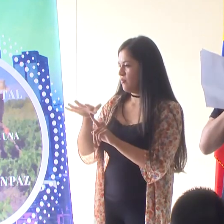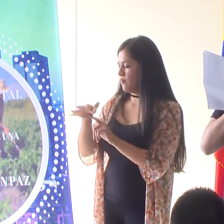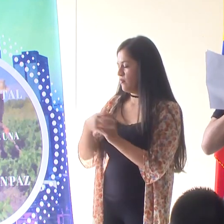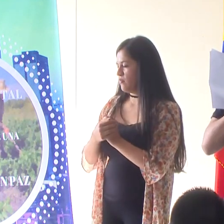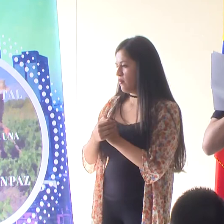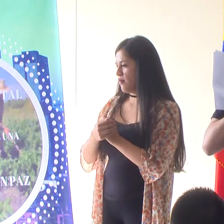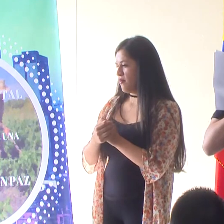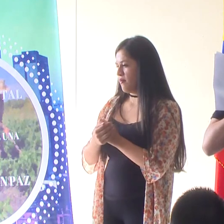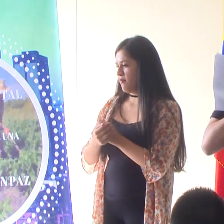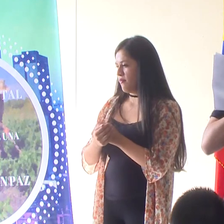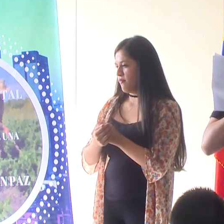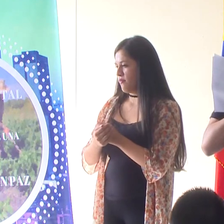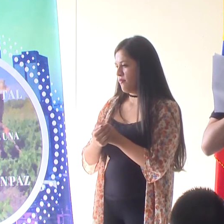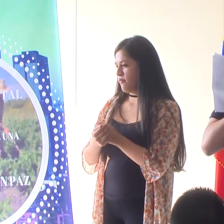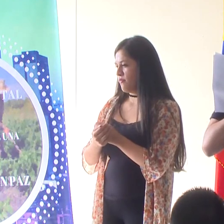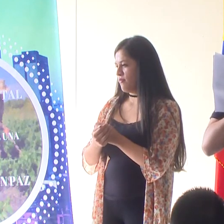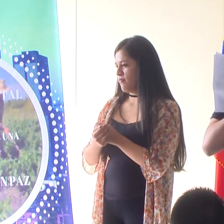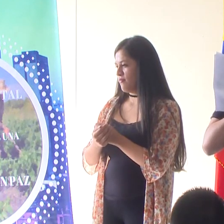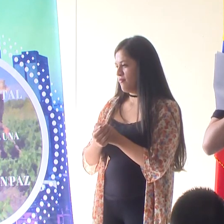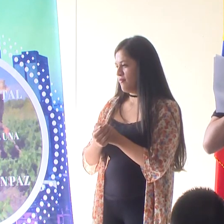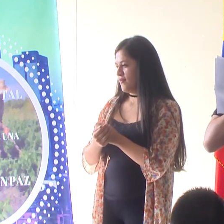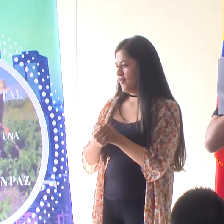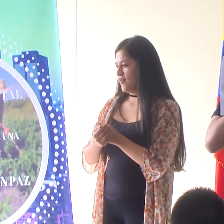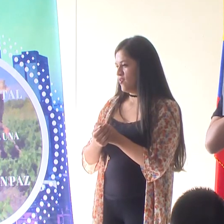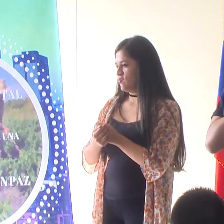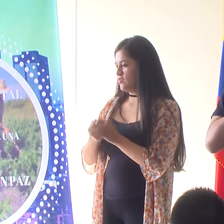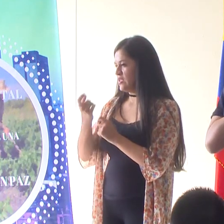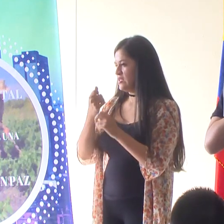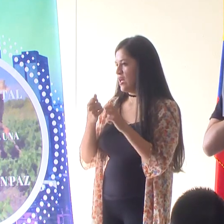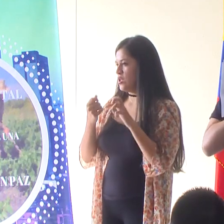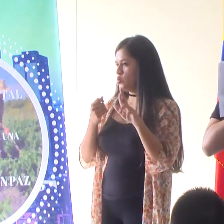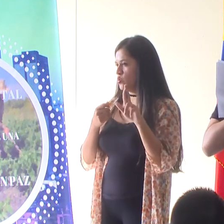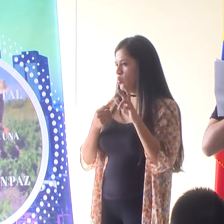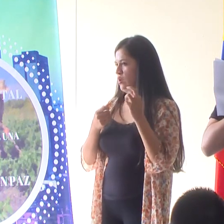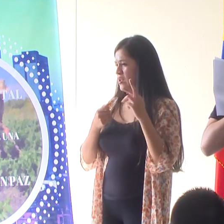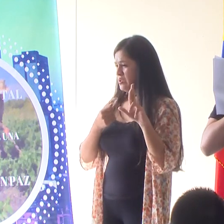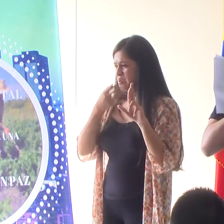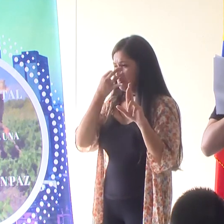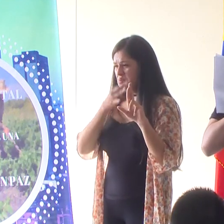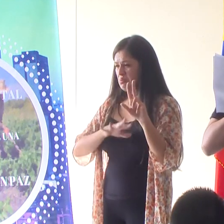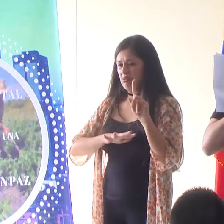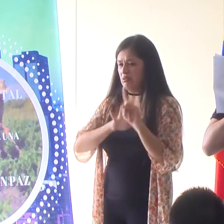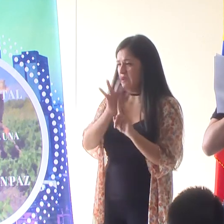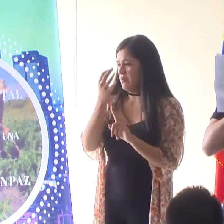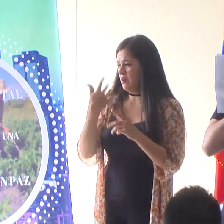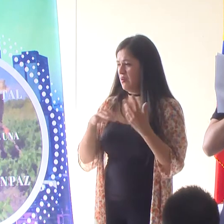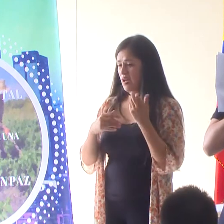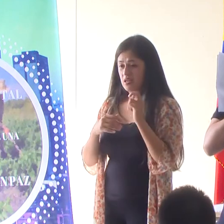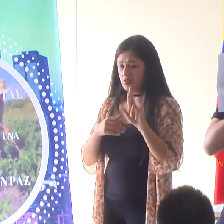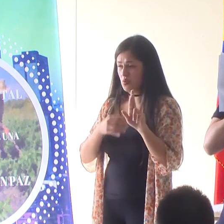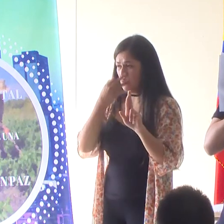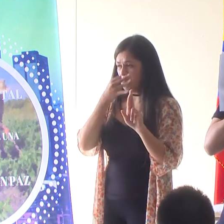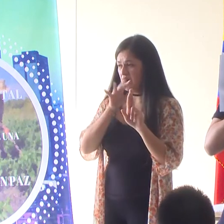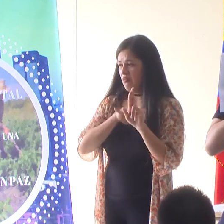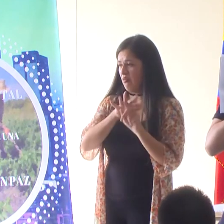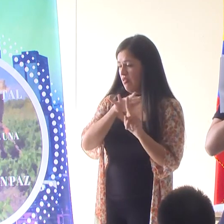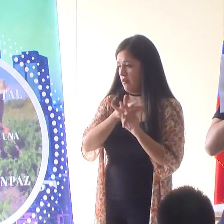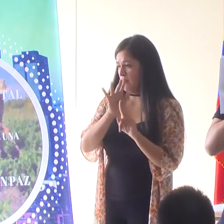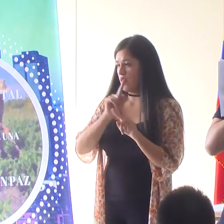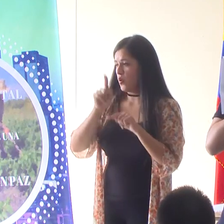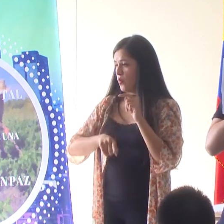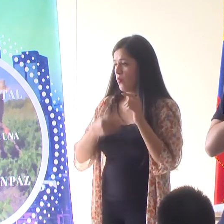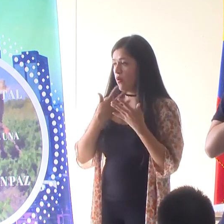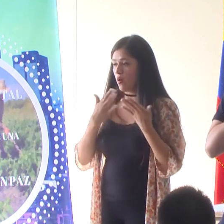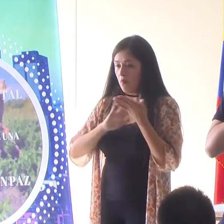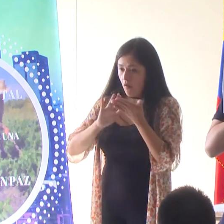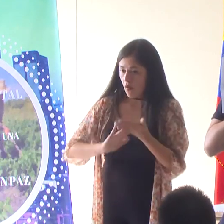fácilmente con una certeza el sur de bogotá está contaminado no es una contaminación segmentada que se puede atender con